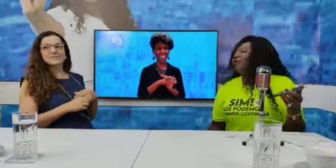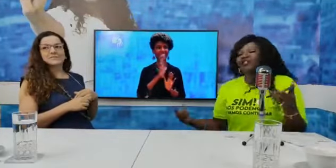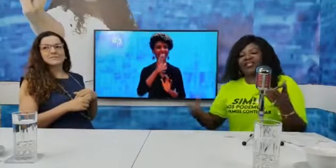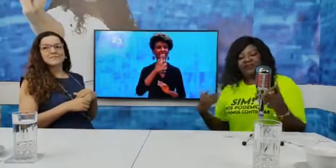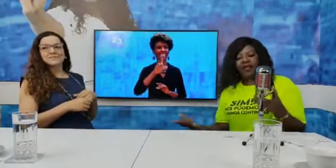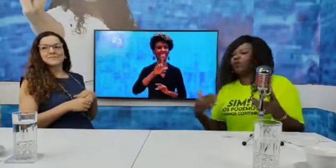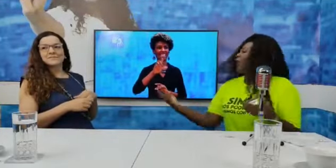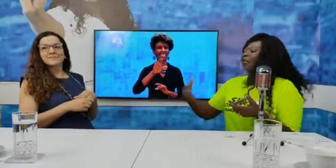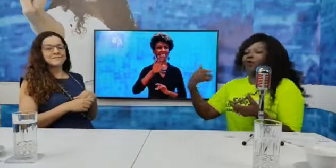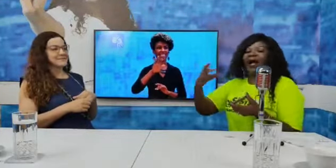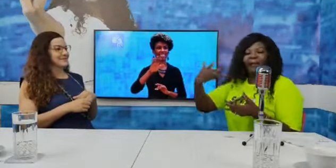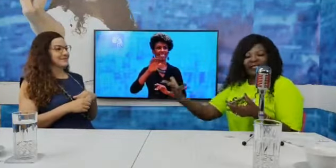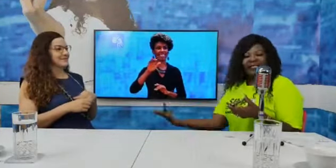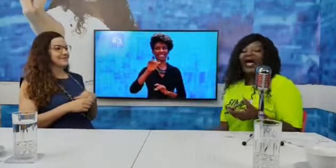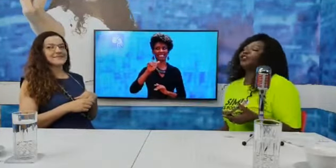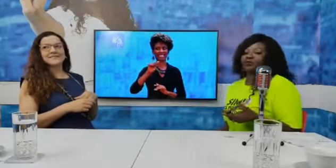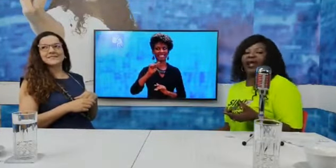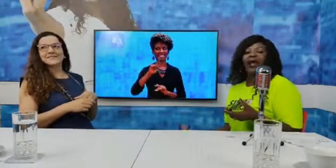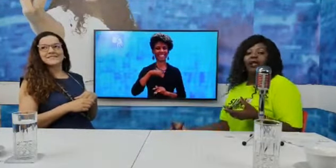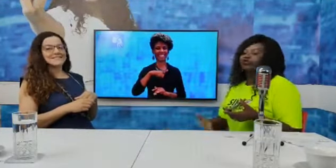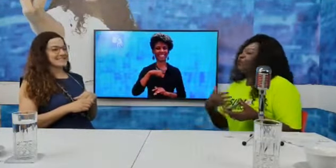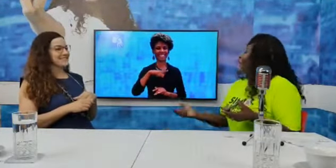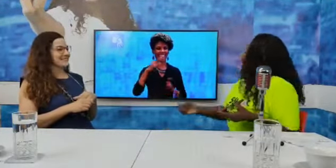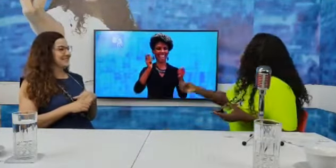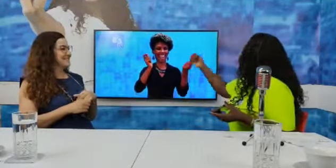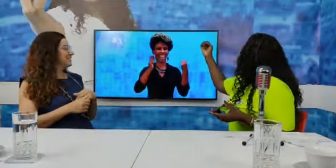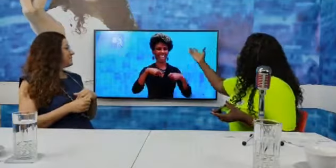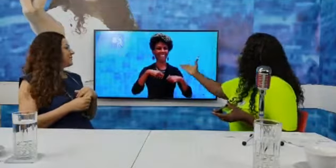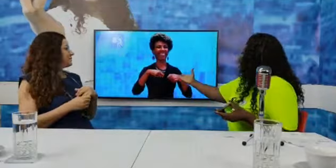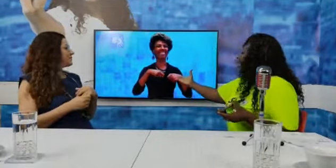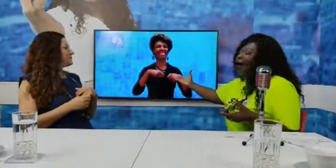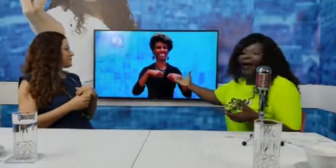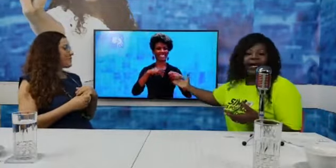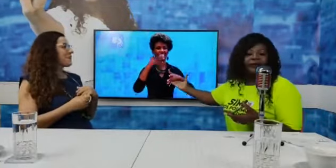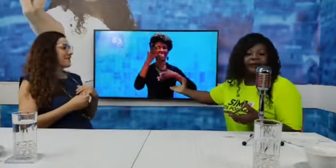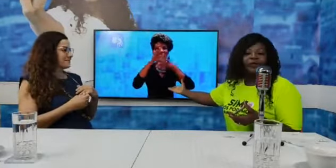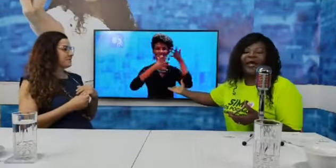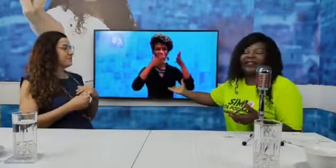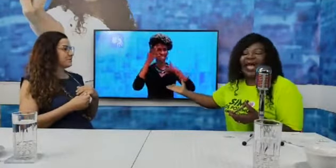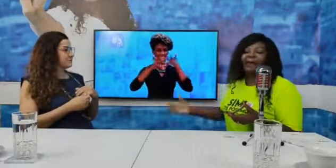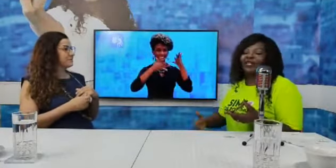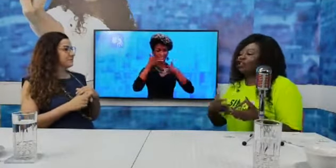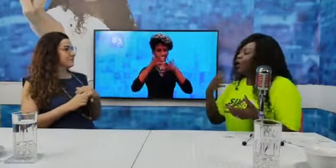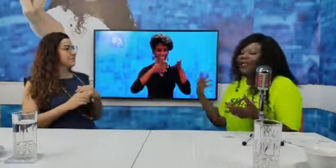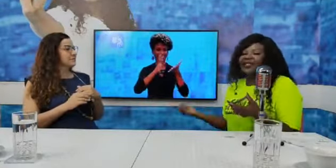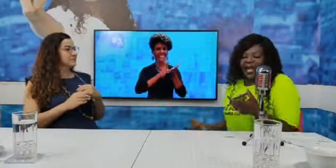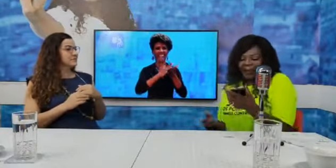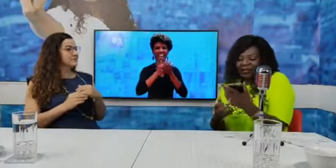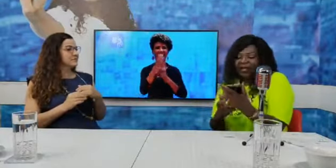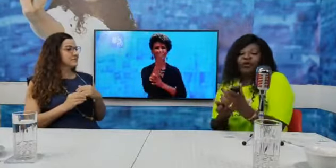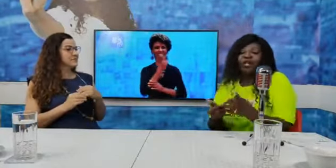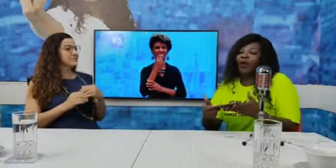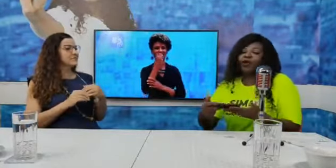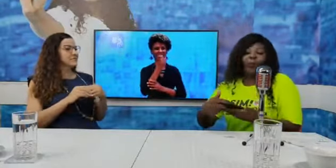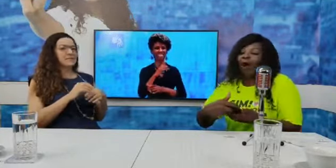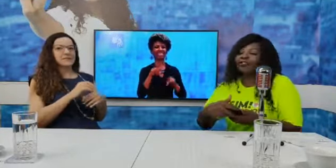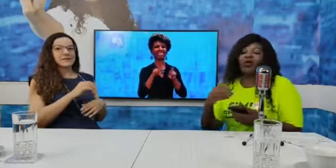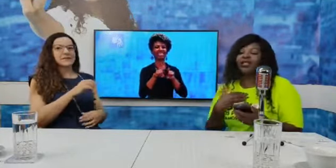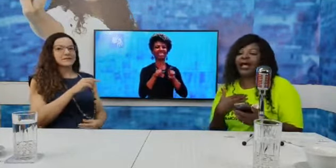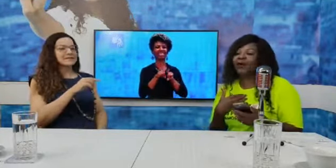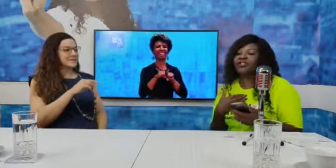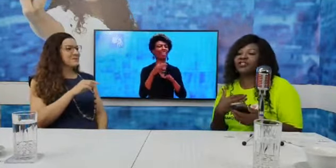Luísa, vocês viram que ela tem uma capacidade, né, de falar e a intérprete interpretando. Então eu